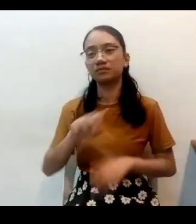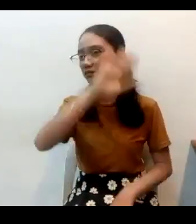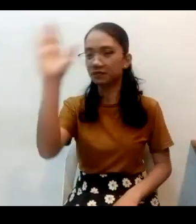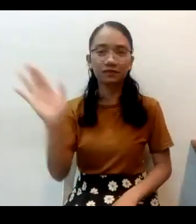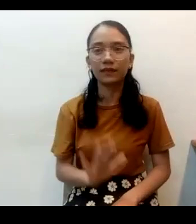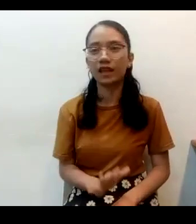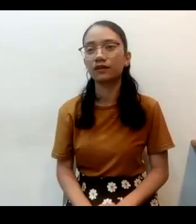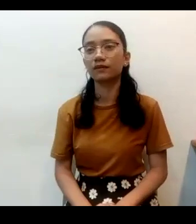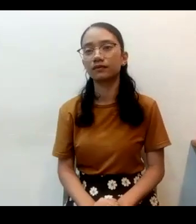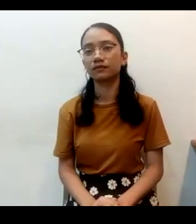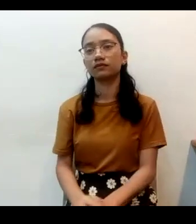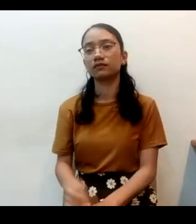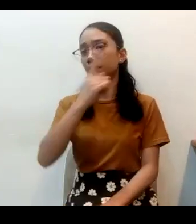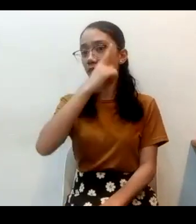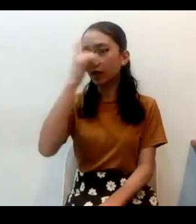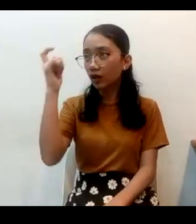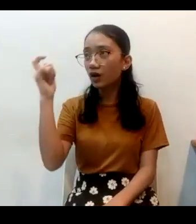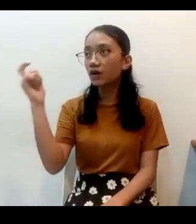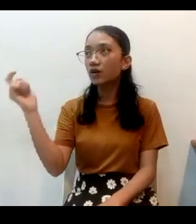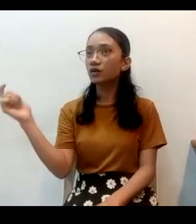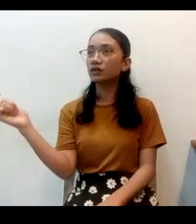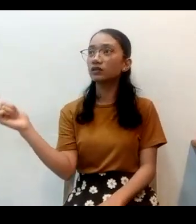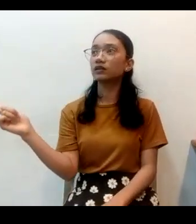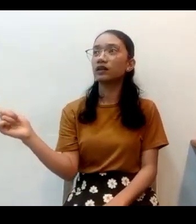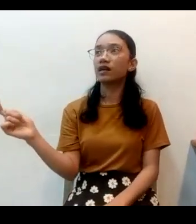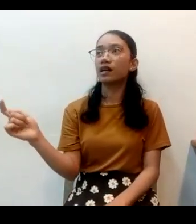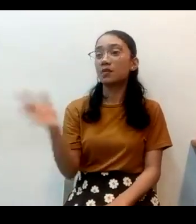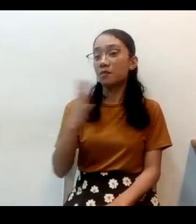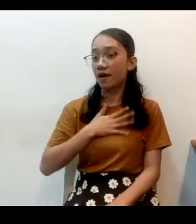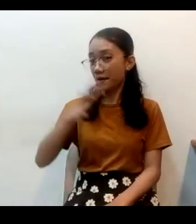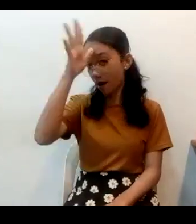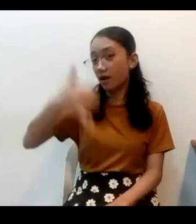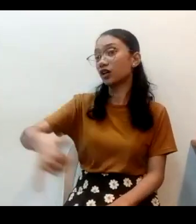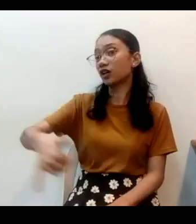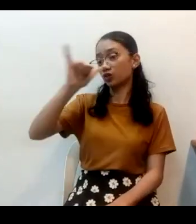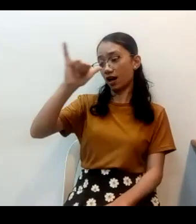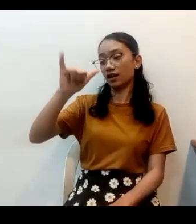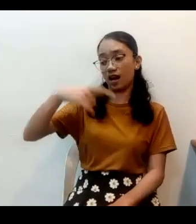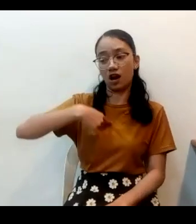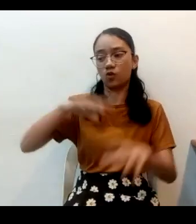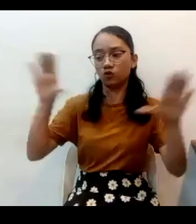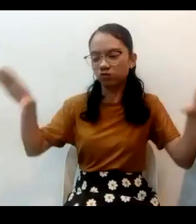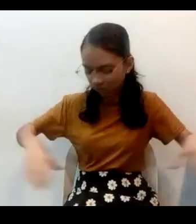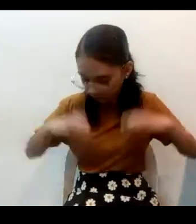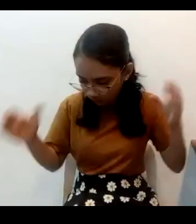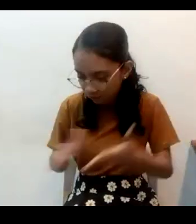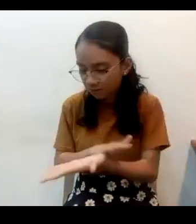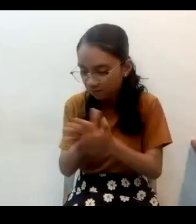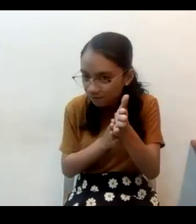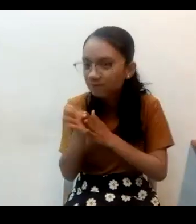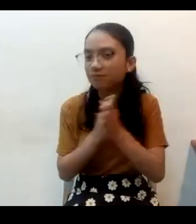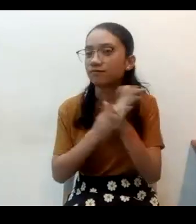ako uminom. Because he is a drunkard, I work hard. Dahil manginginom po siya, kaya nagtrabaho talaga ako, nagsumikap ako